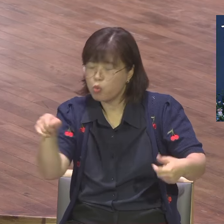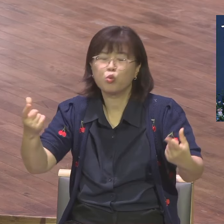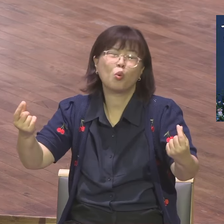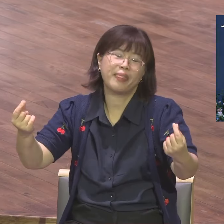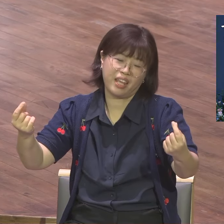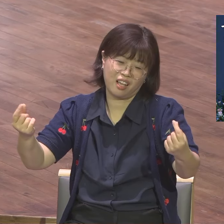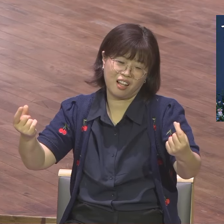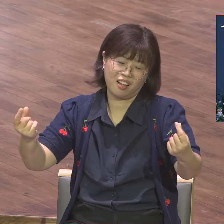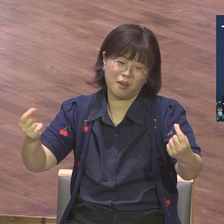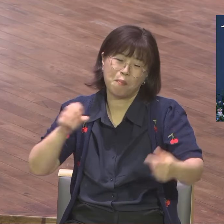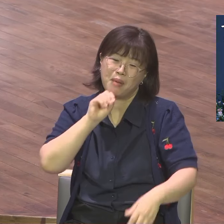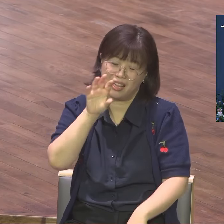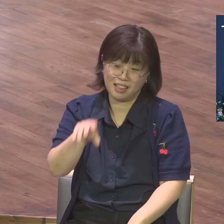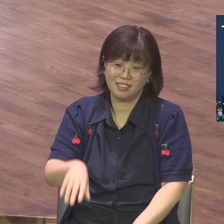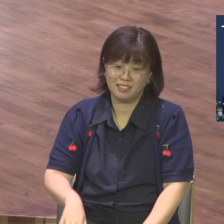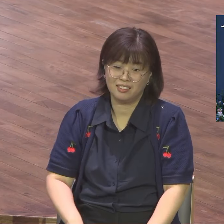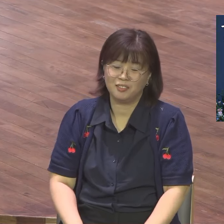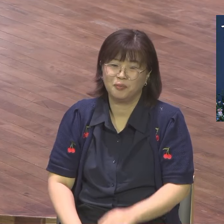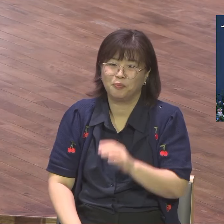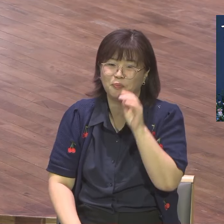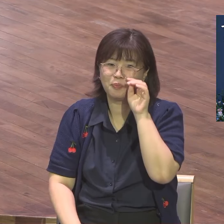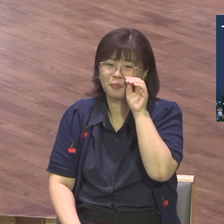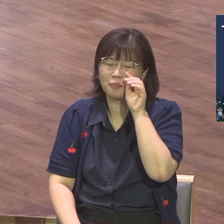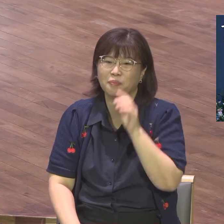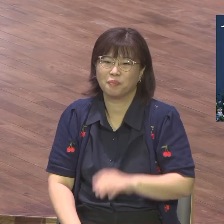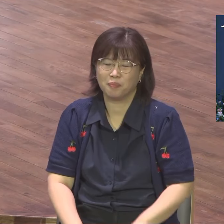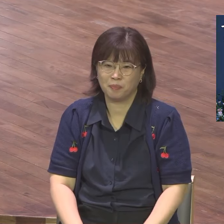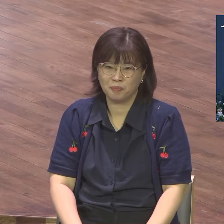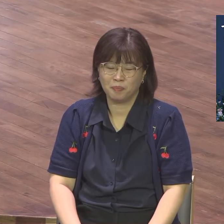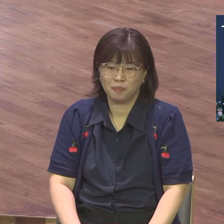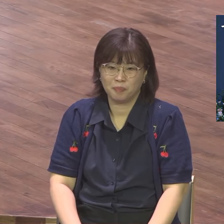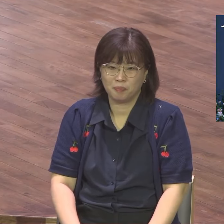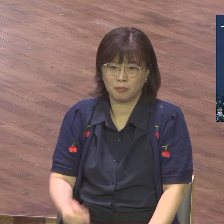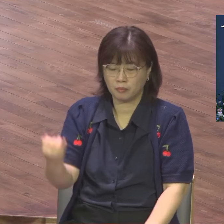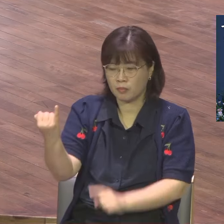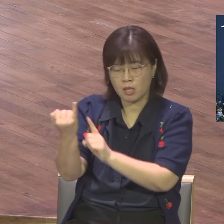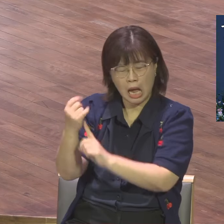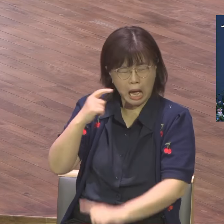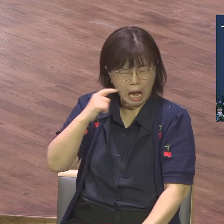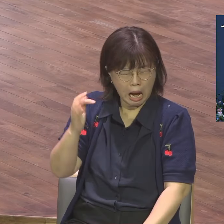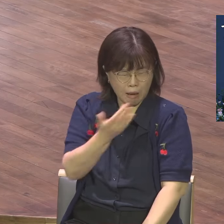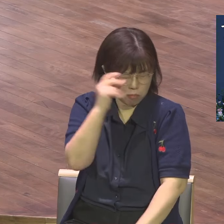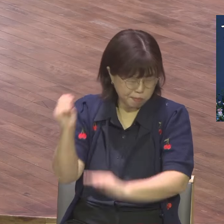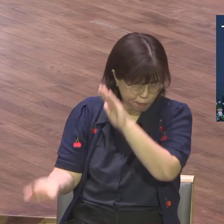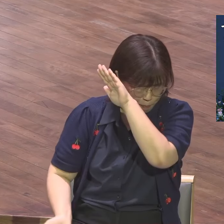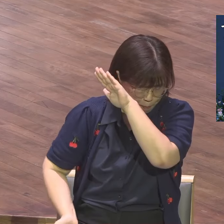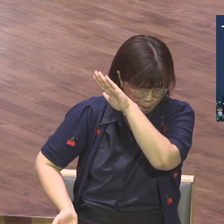최상급의 비유를 들여서 묘사를 했어요. 술람미 여인의 이 아름다움을